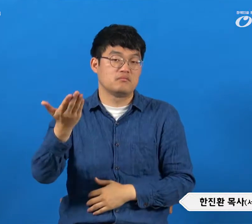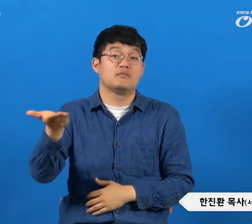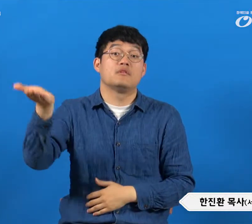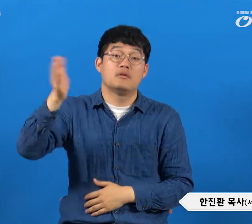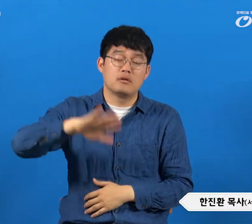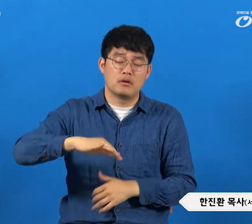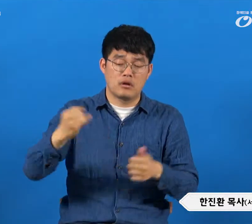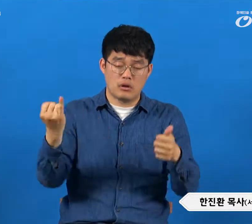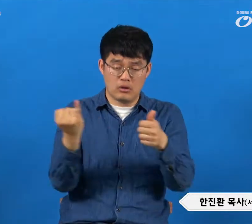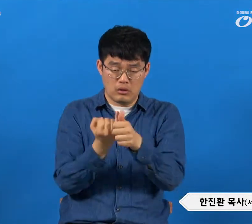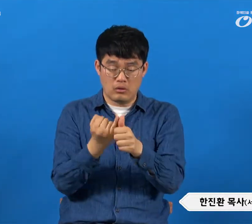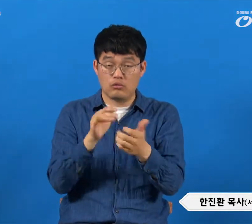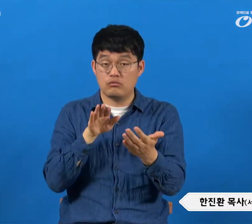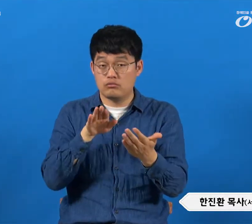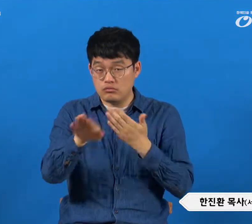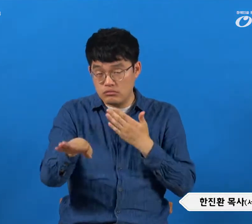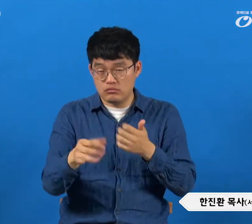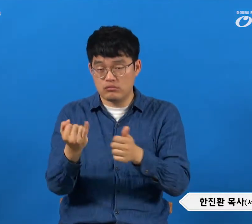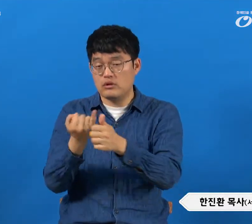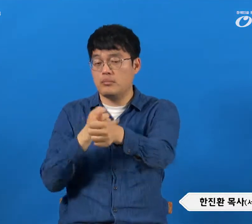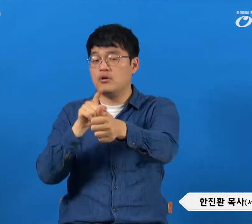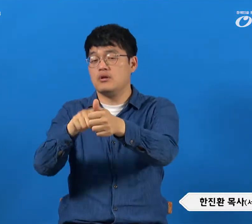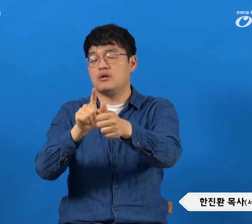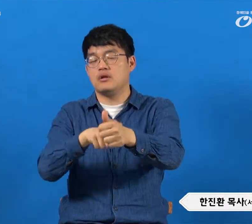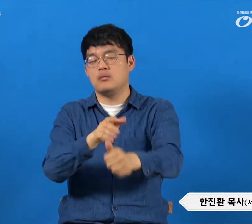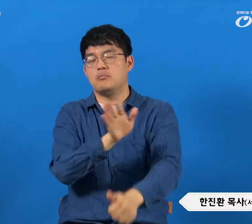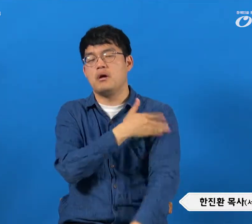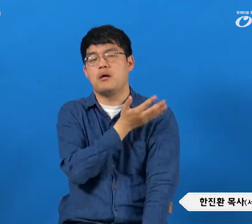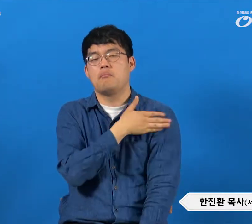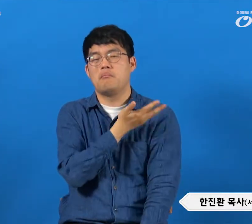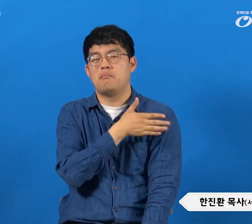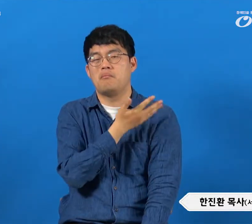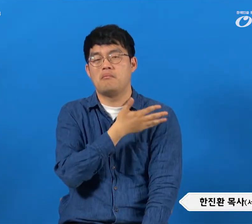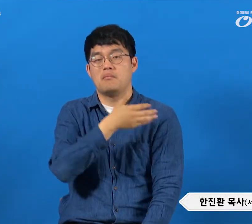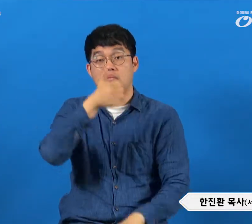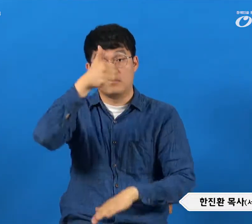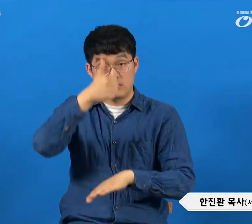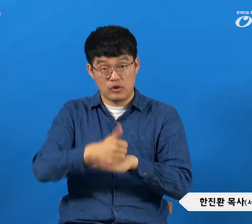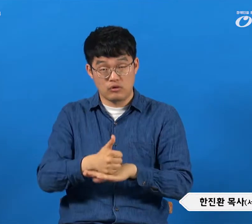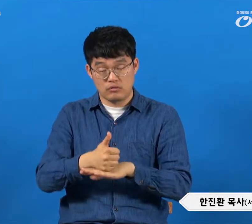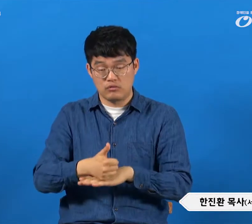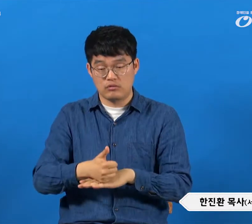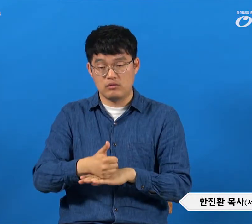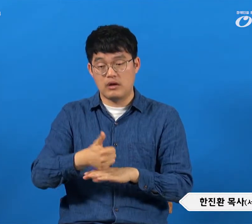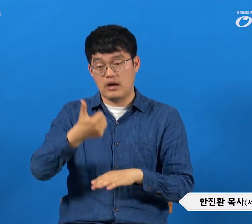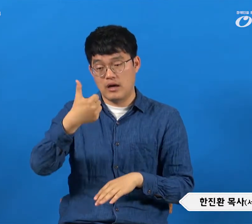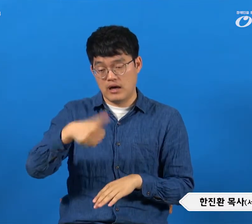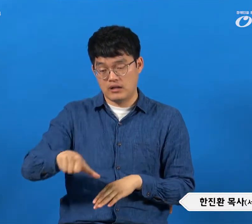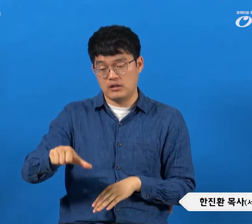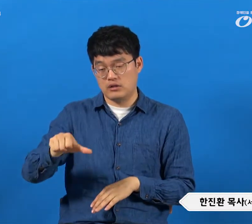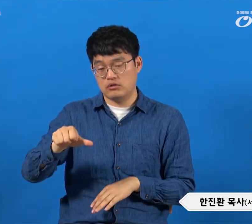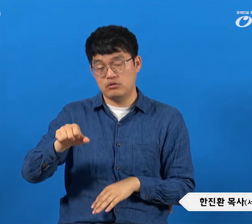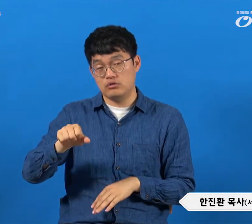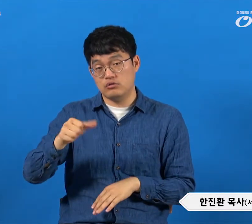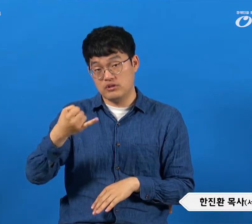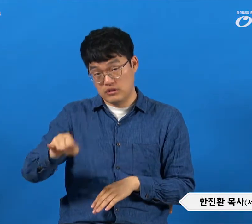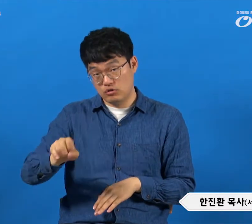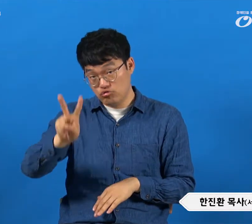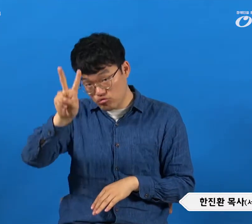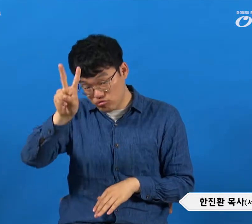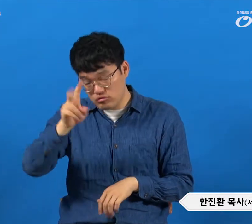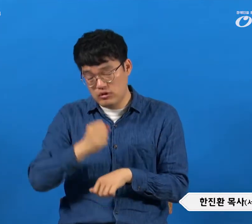그런데 결혼한 지 얼마 지나지 않아서 남편이 바람을 피웠고 결국은 아이 둘을 데리고 이혼할